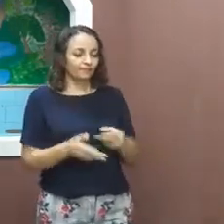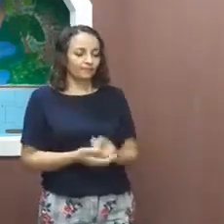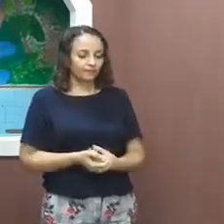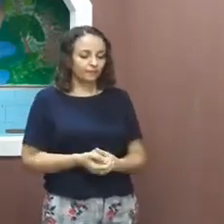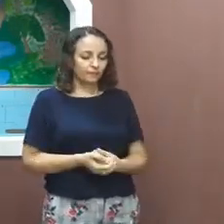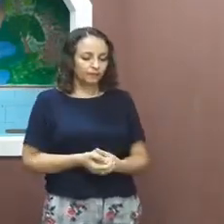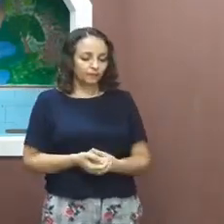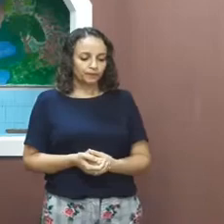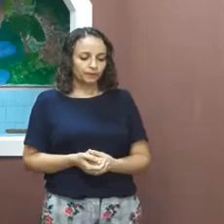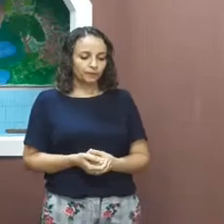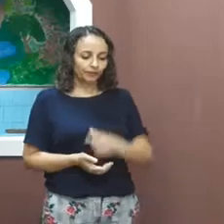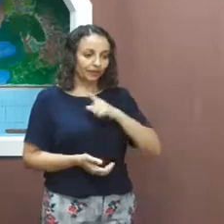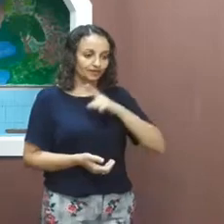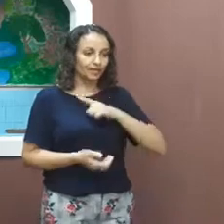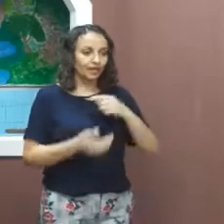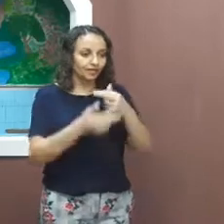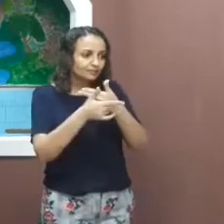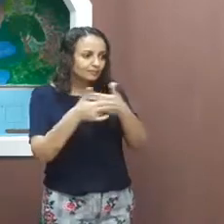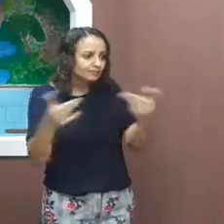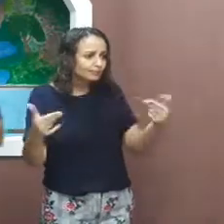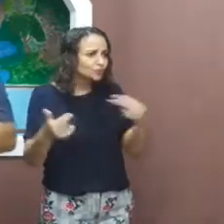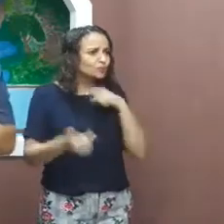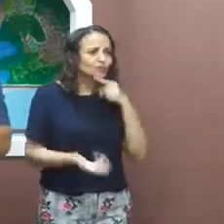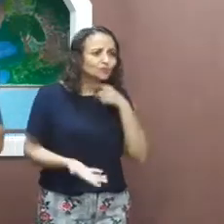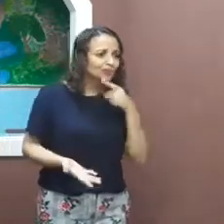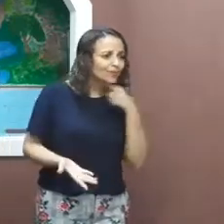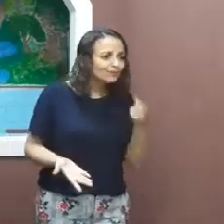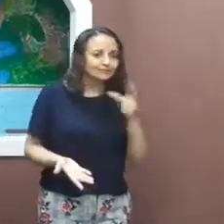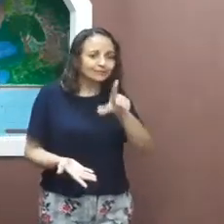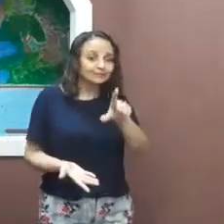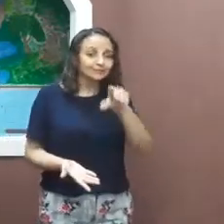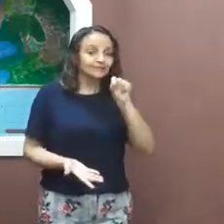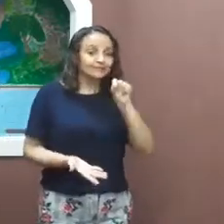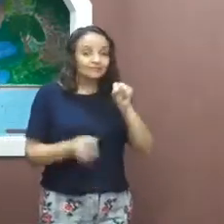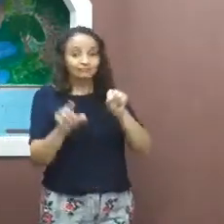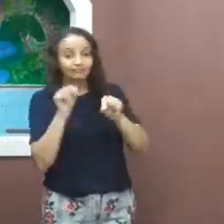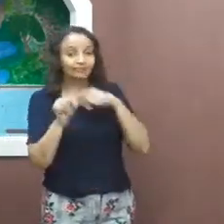Tem coisa, meus irmãos, que não dá para selecionar, mas tem um monte de coisa que dá.